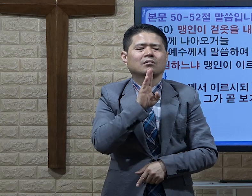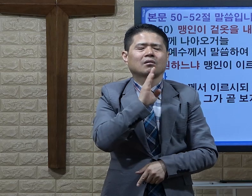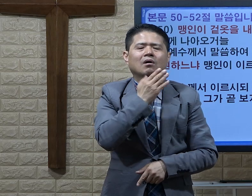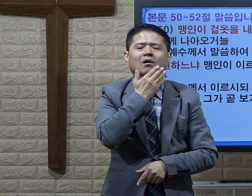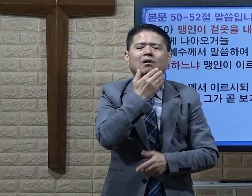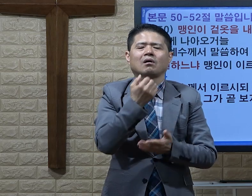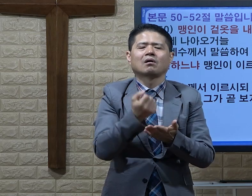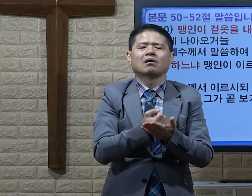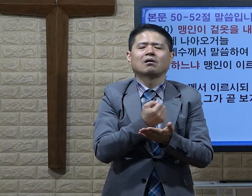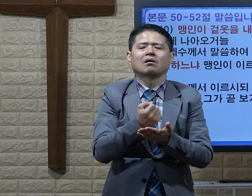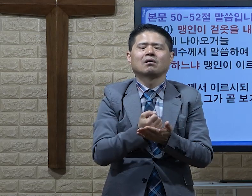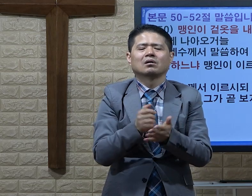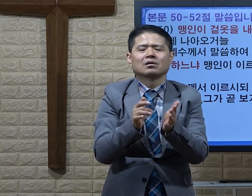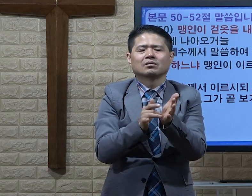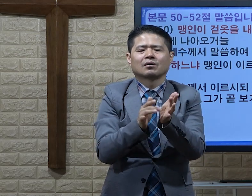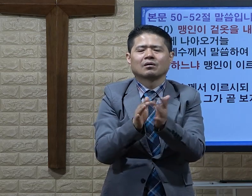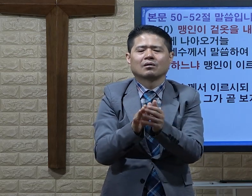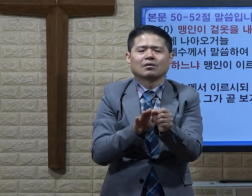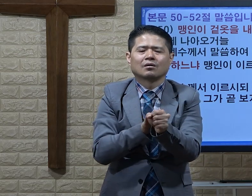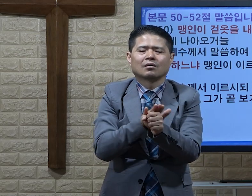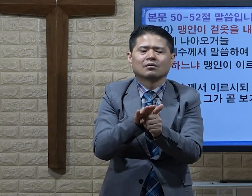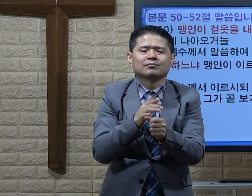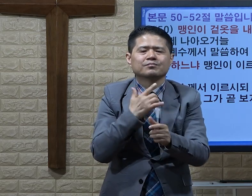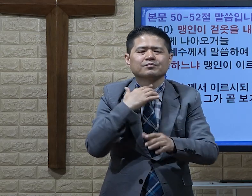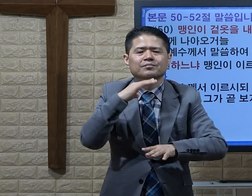정말 너무 안타까운 경우입니다.